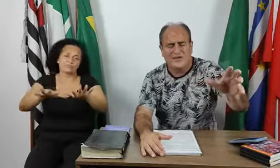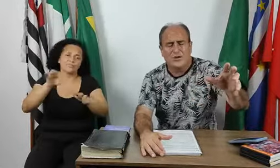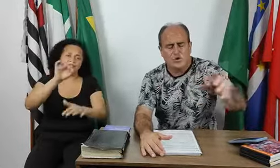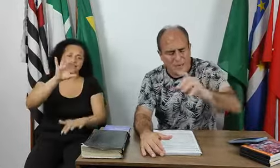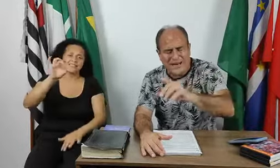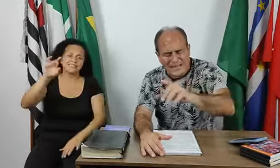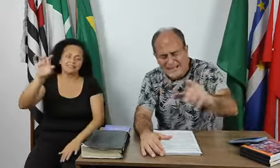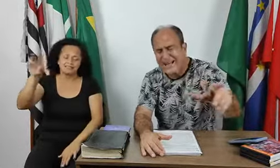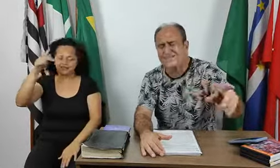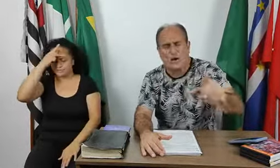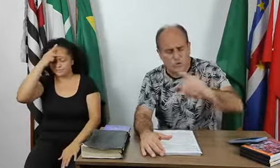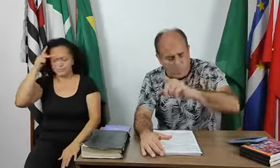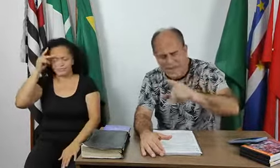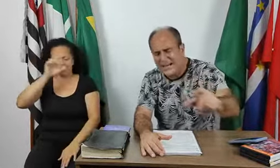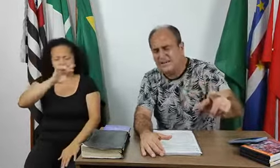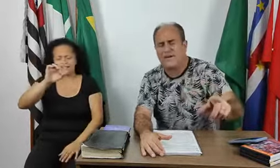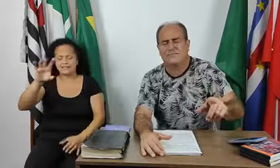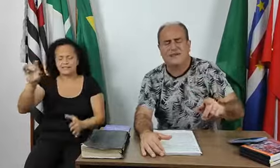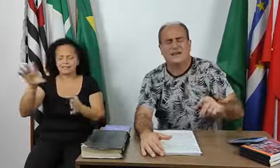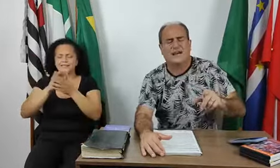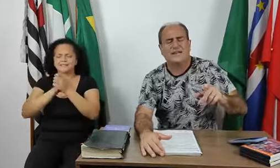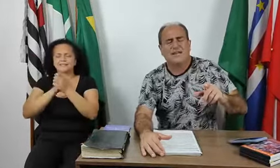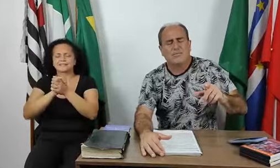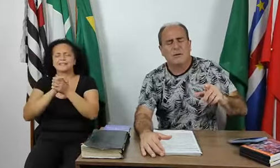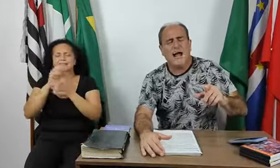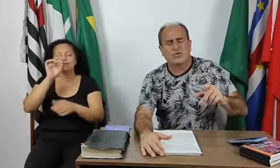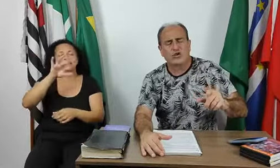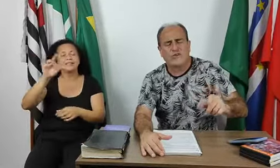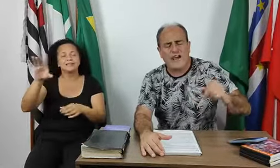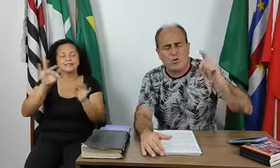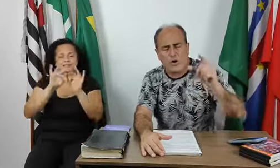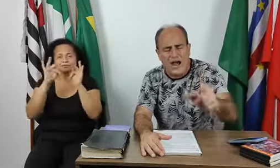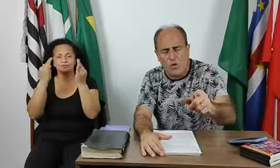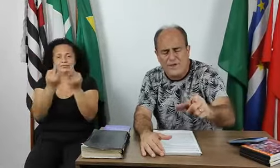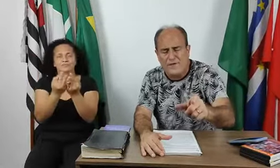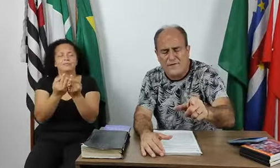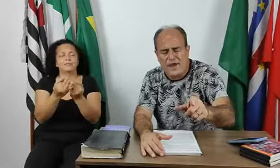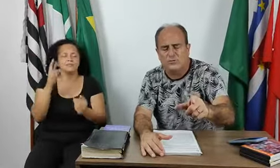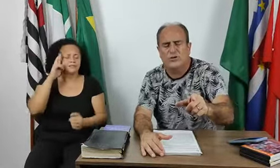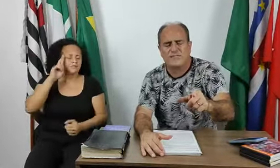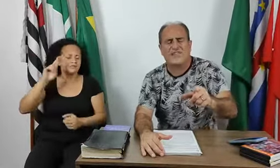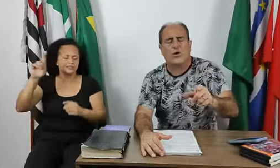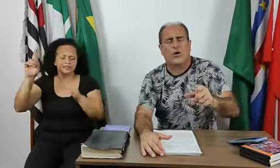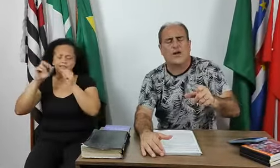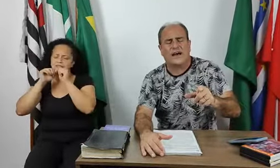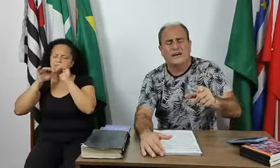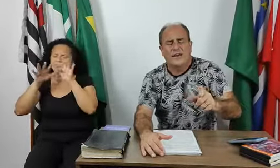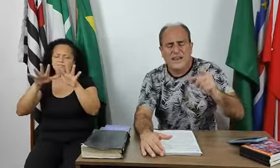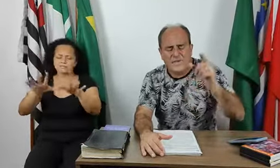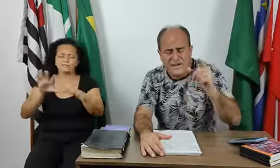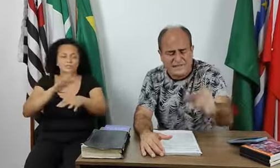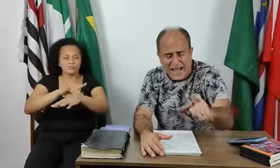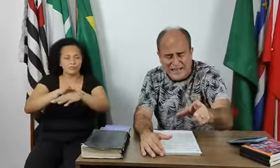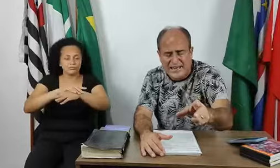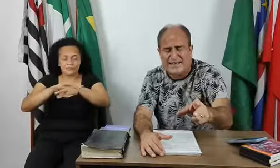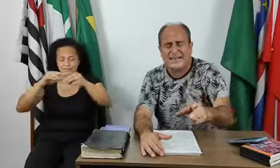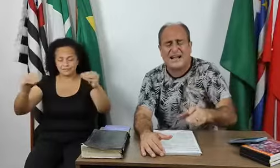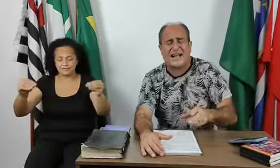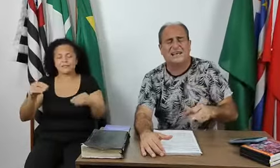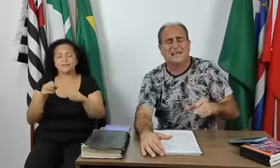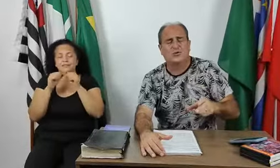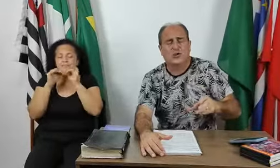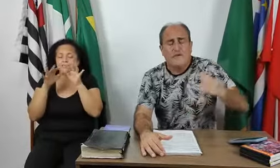Pai, sobre cada casal, sobre cada família. Pai, que o Senhor venha curar o enfermo nesta hora, levantar aquele